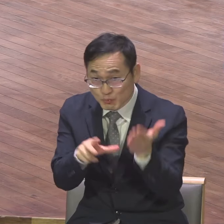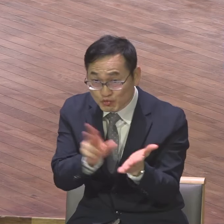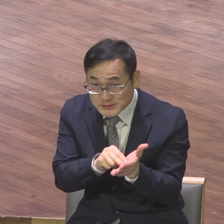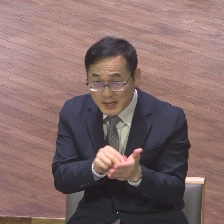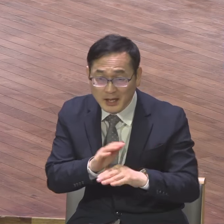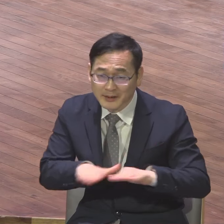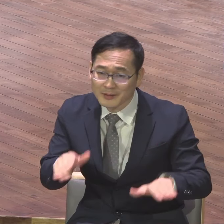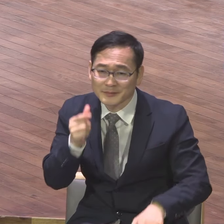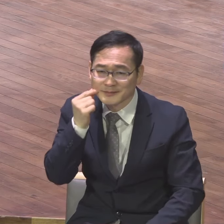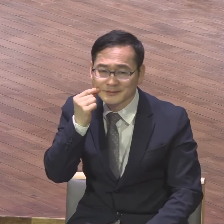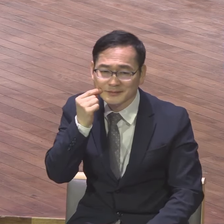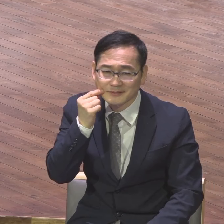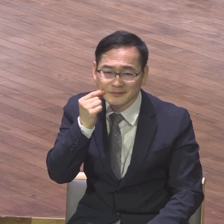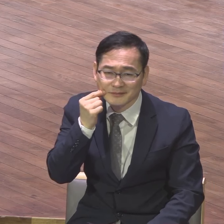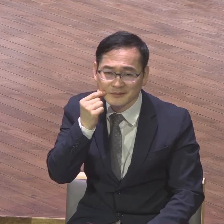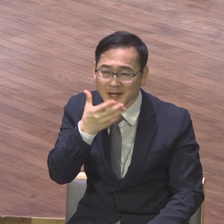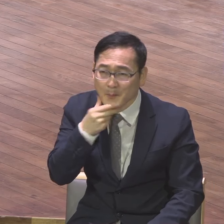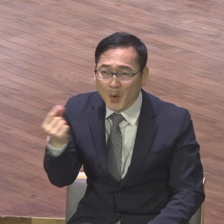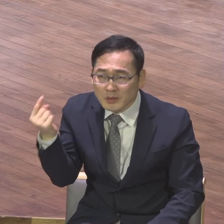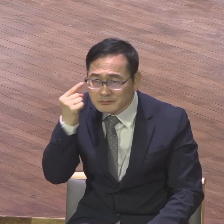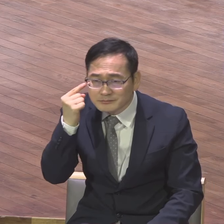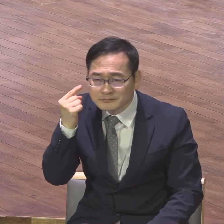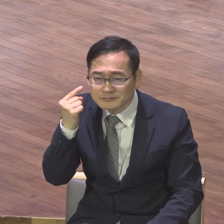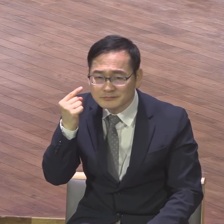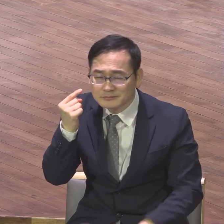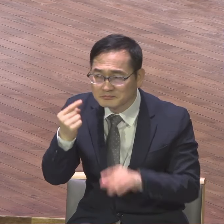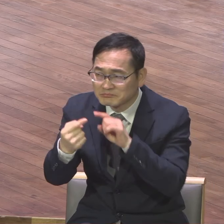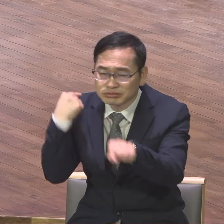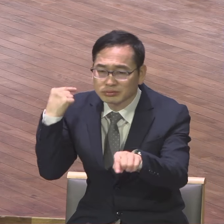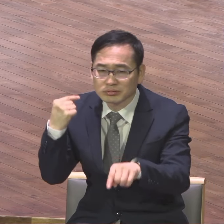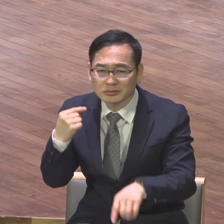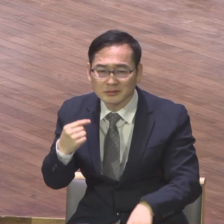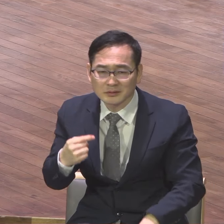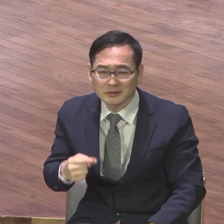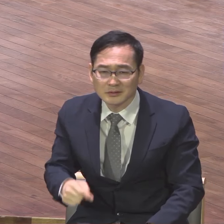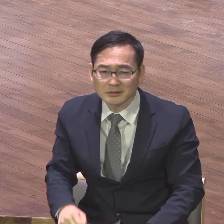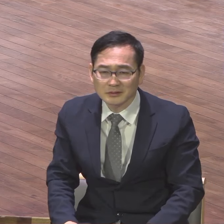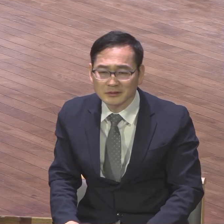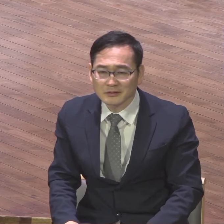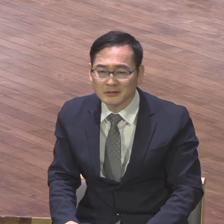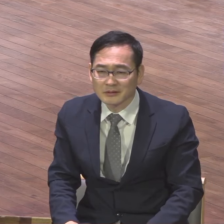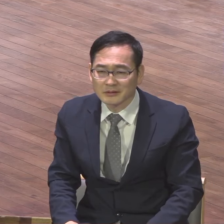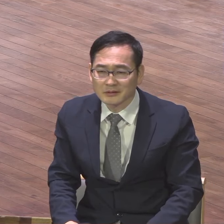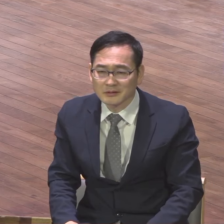복음을 오해해도 한참 오해했지요.